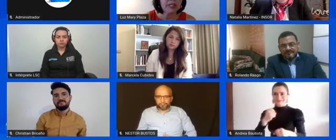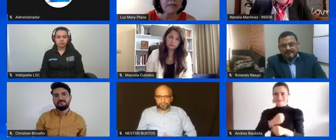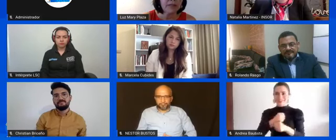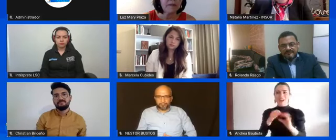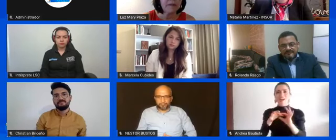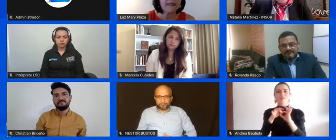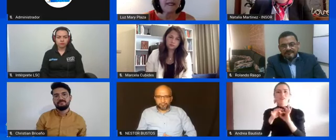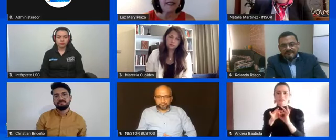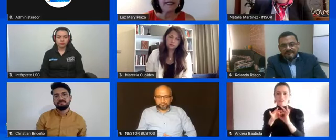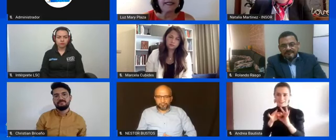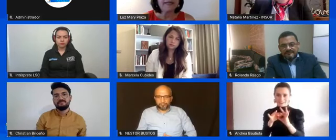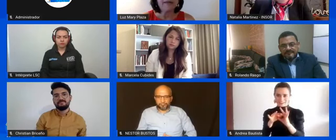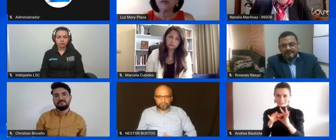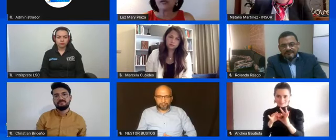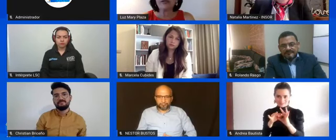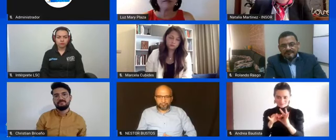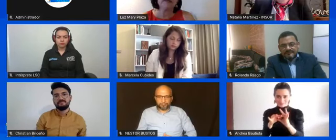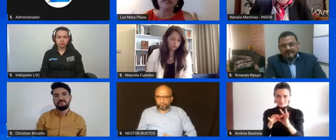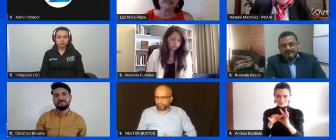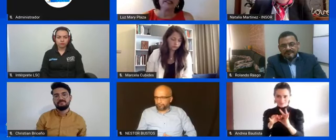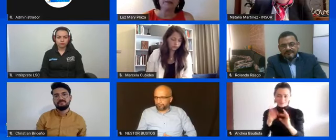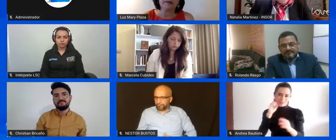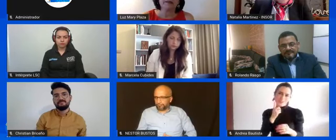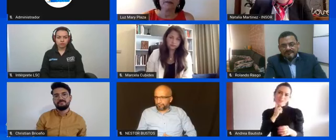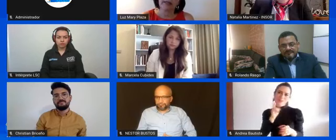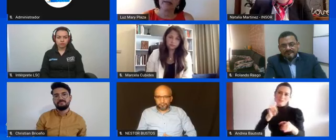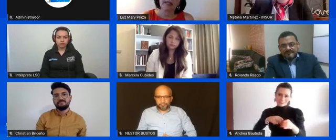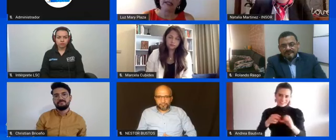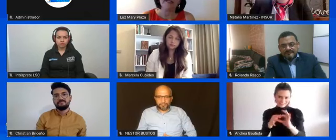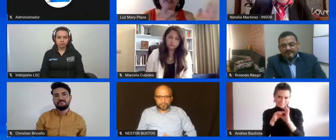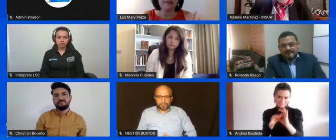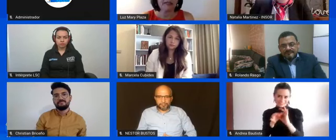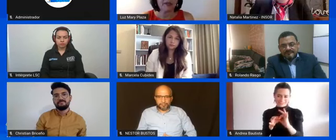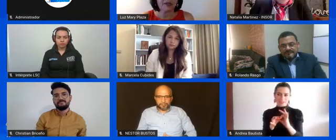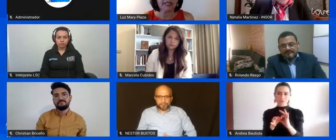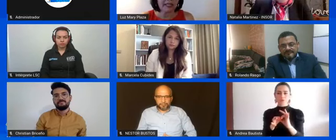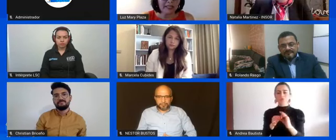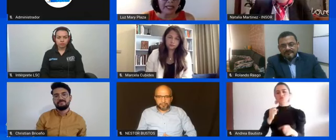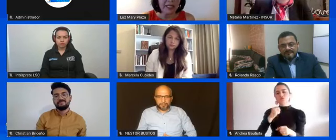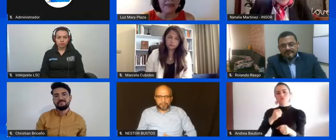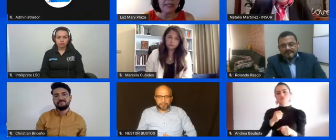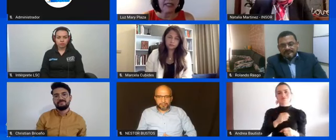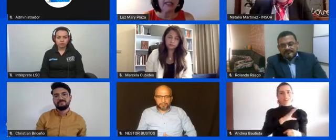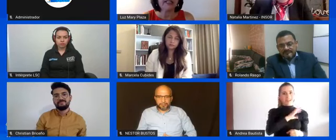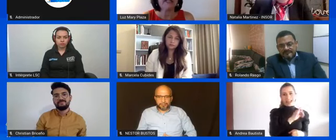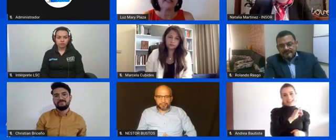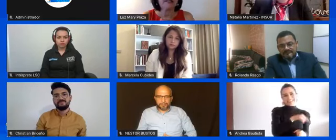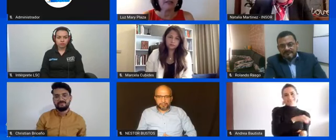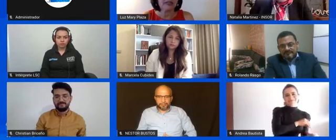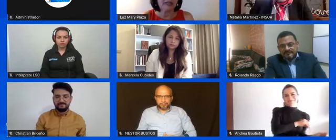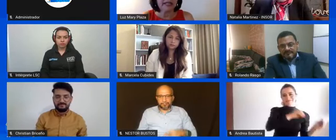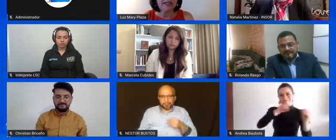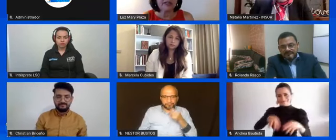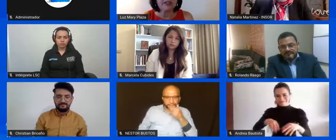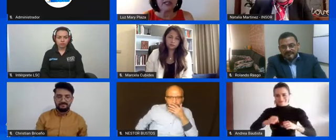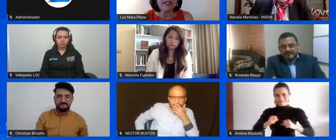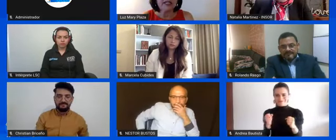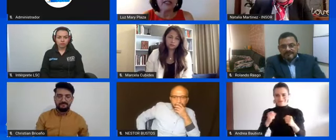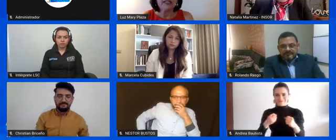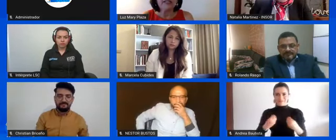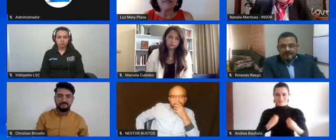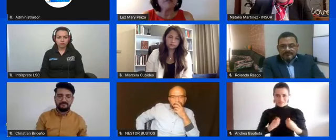un tiempo, y luego ya llegué, estaba en Cali, entonces pasé a Bogotá, que es la capital, y ahí ya tuve